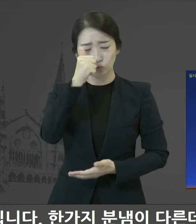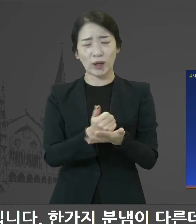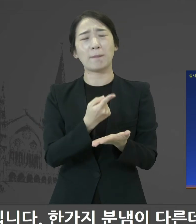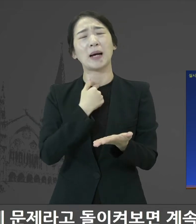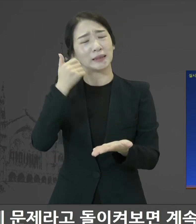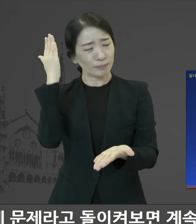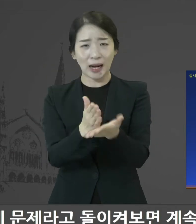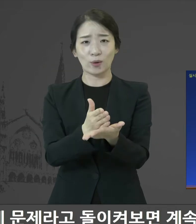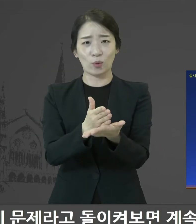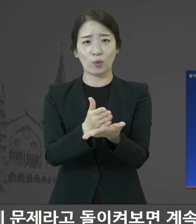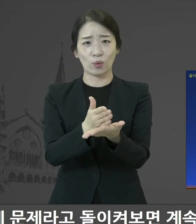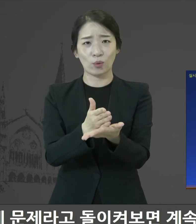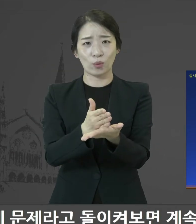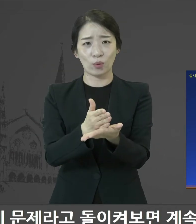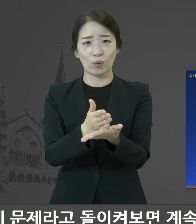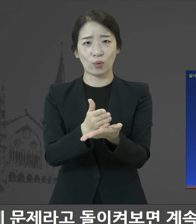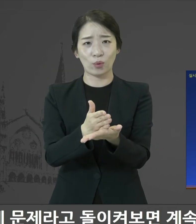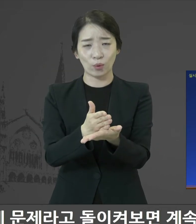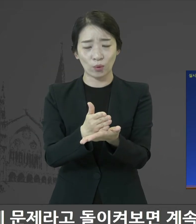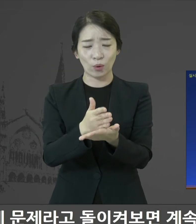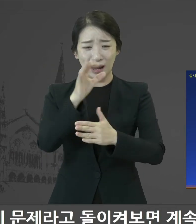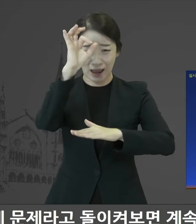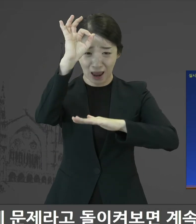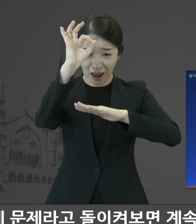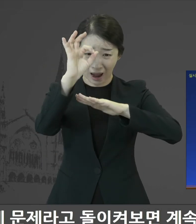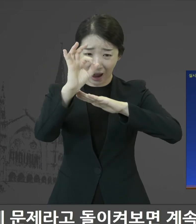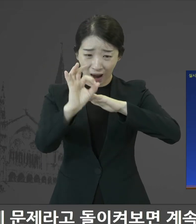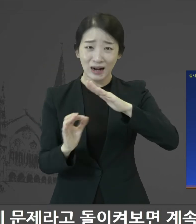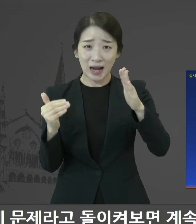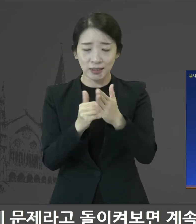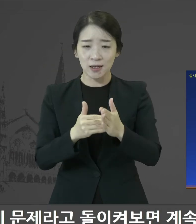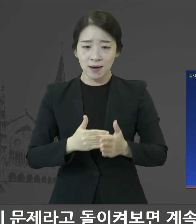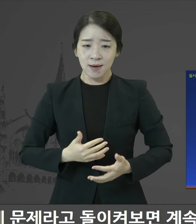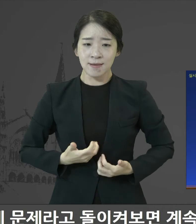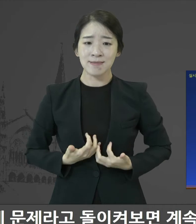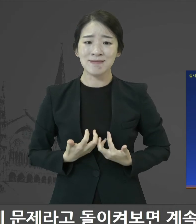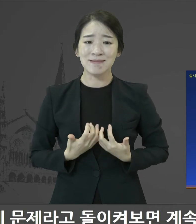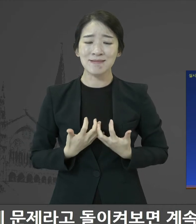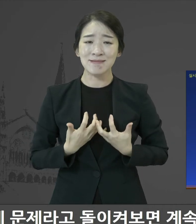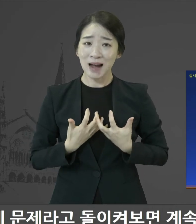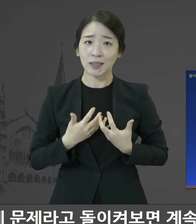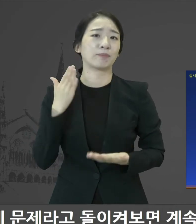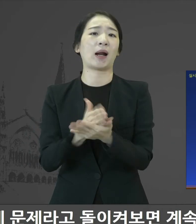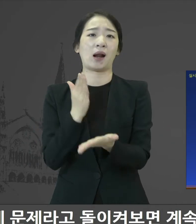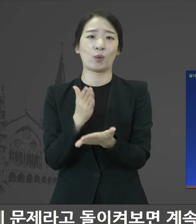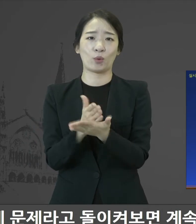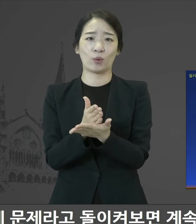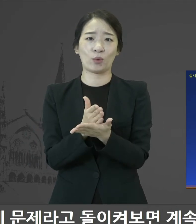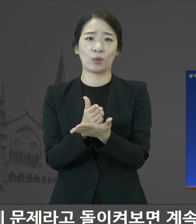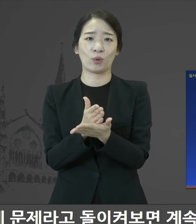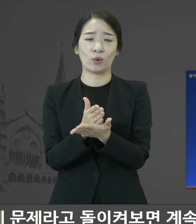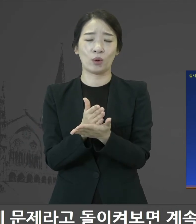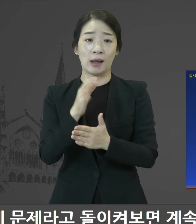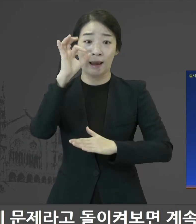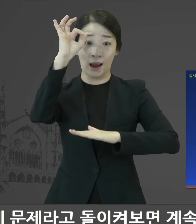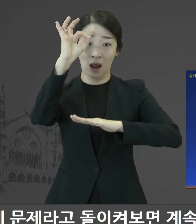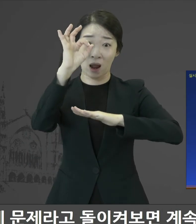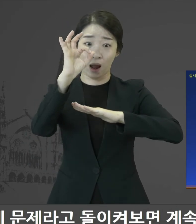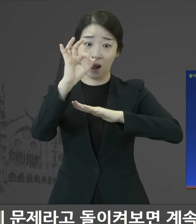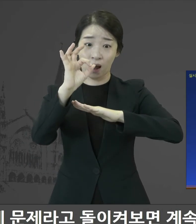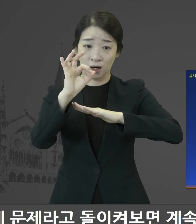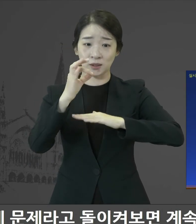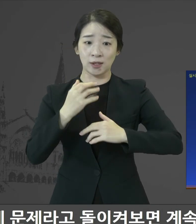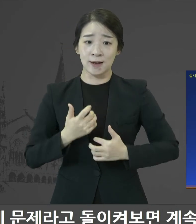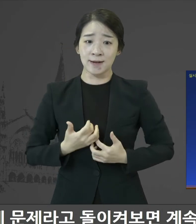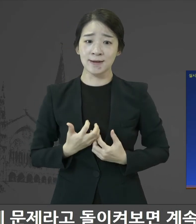말고 그 해가 지기 전까지 분을 품지 말라 그랬잖아요. 해가 지기 전까지 분을, 그 분이라는